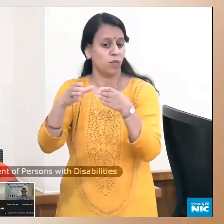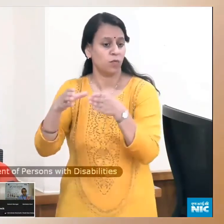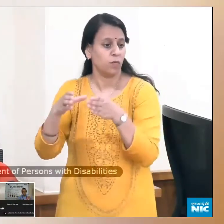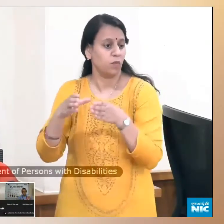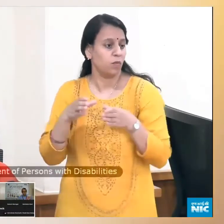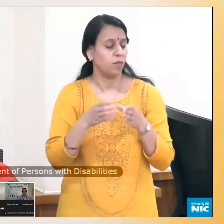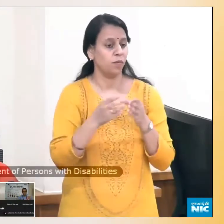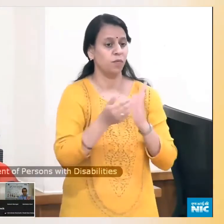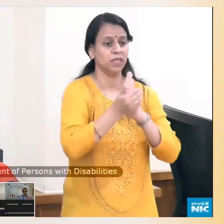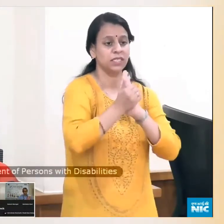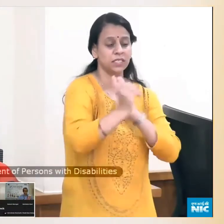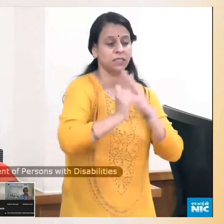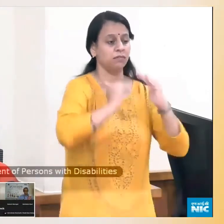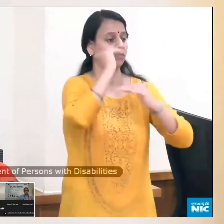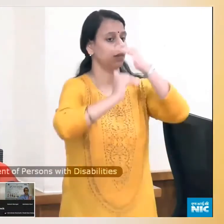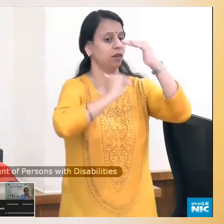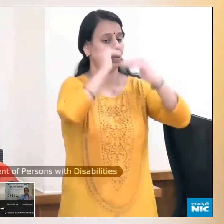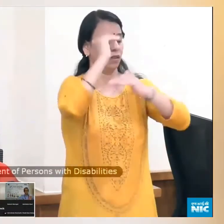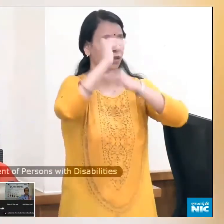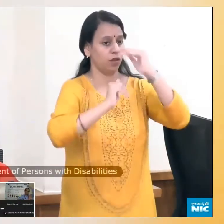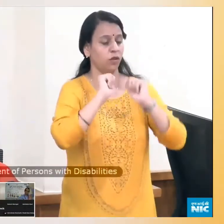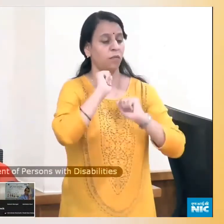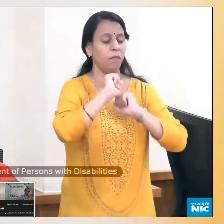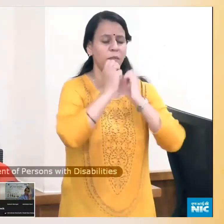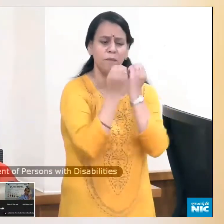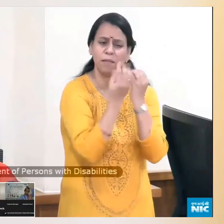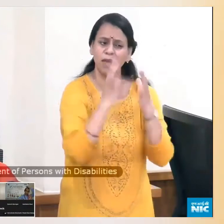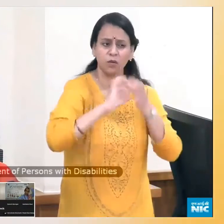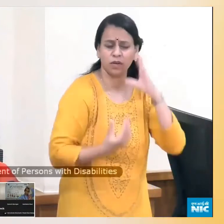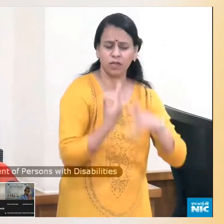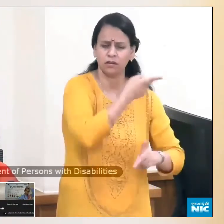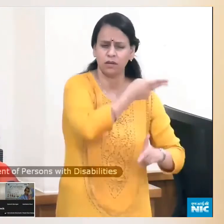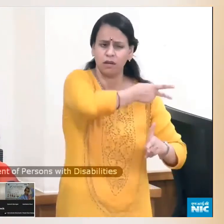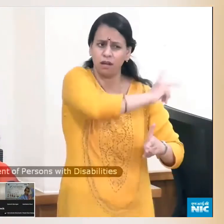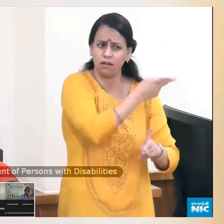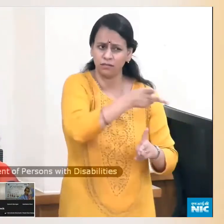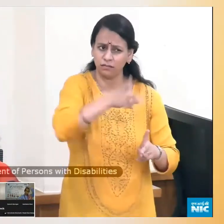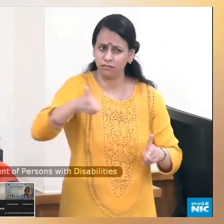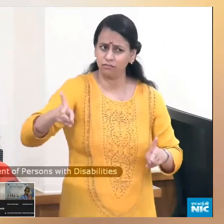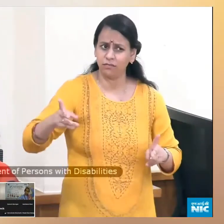हैं, स्किल डेवलपमेंट के जितने भी संस्थाएं हैं,